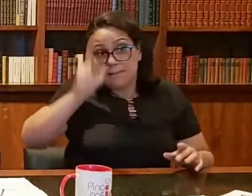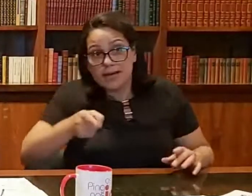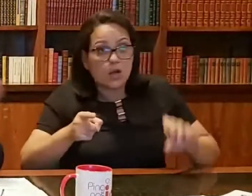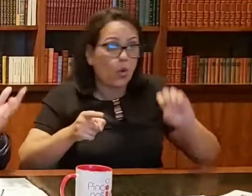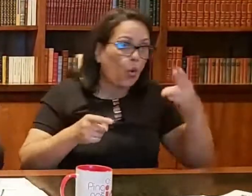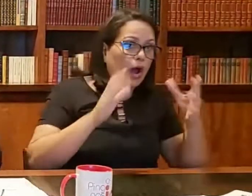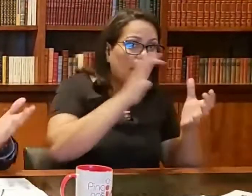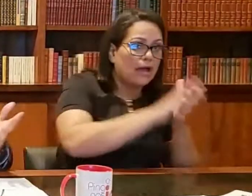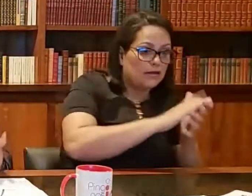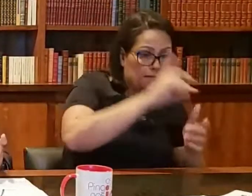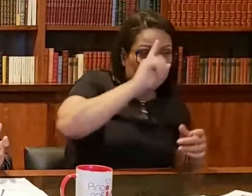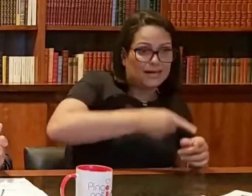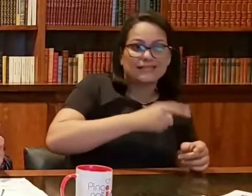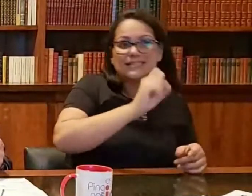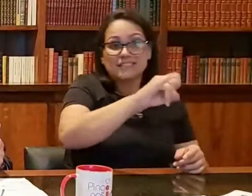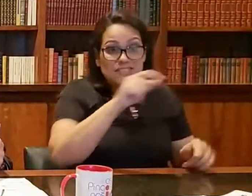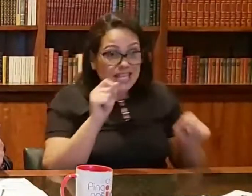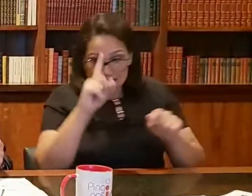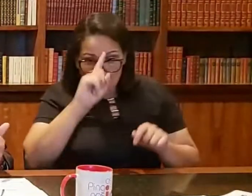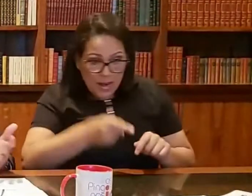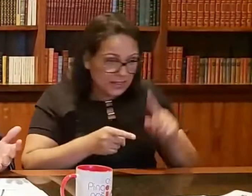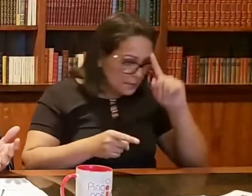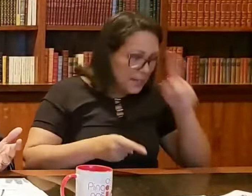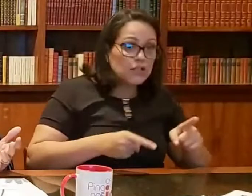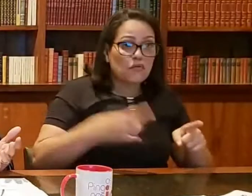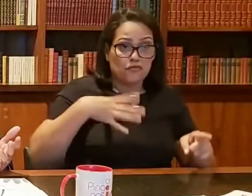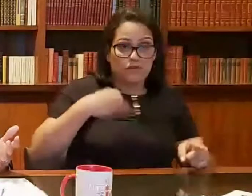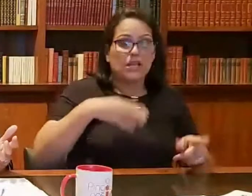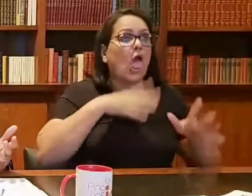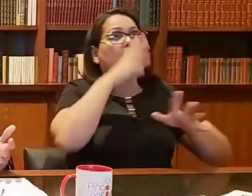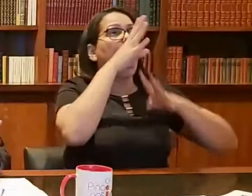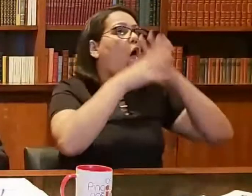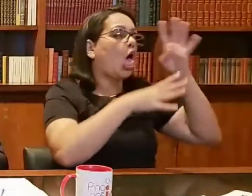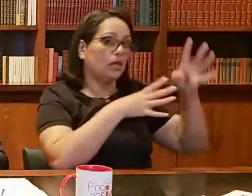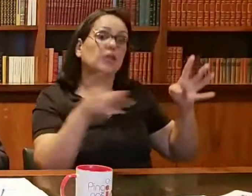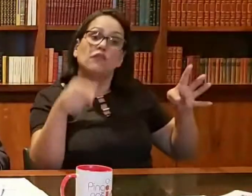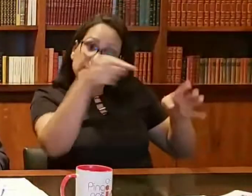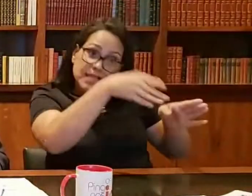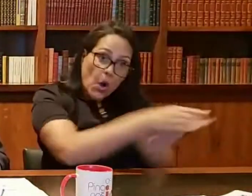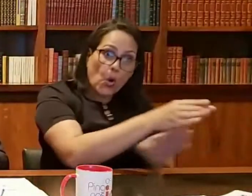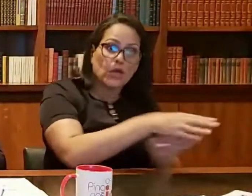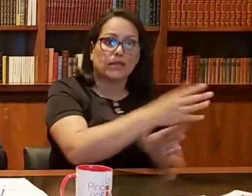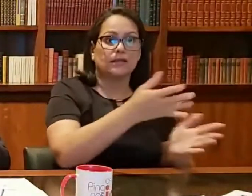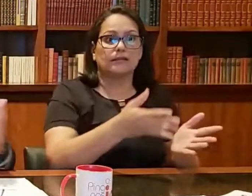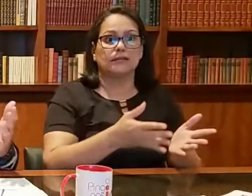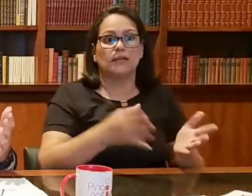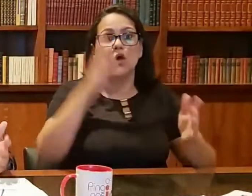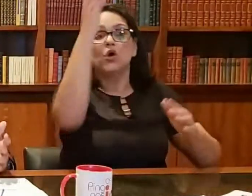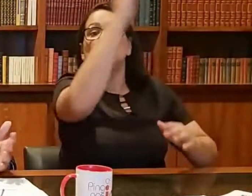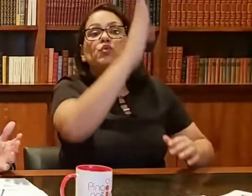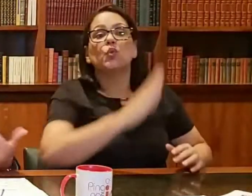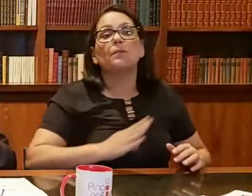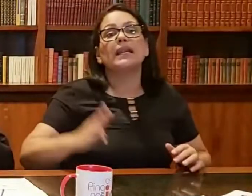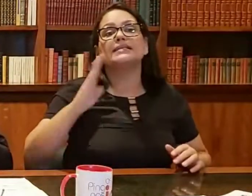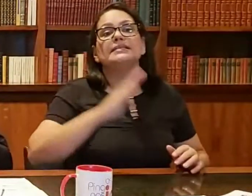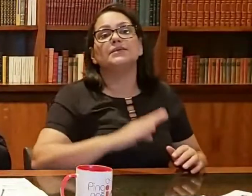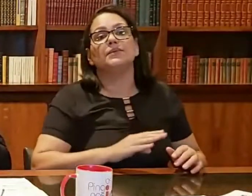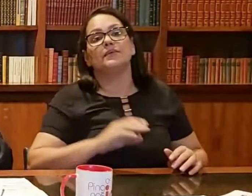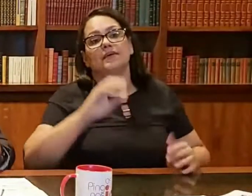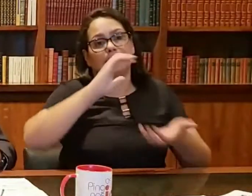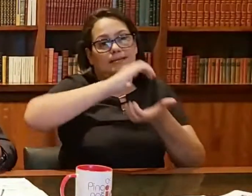manda. Senão a molecada faz a festa. No Brasil, o Supremo decidiu que somos concorrentes. O que é isso?